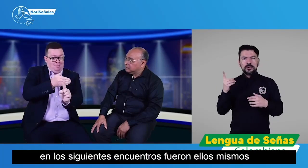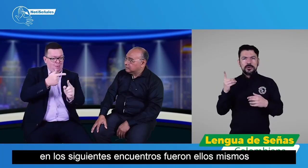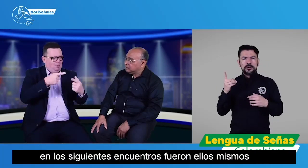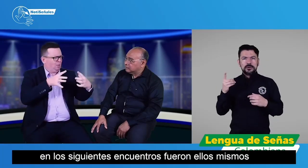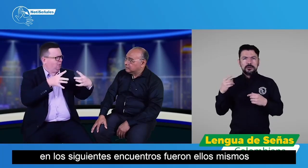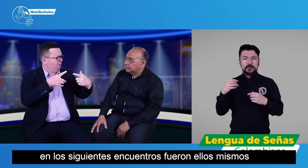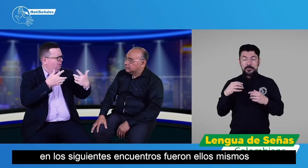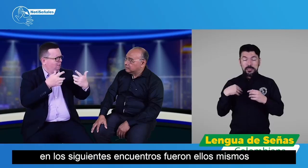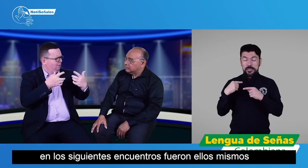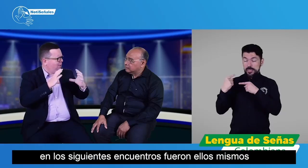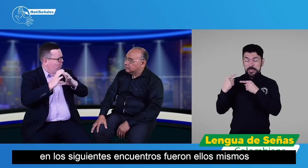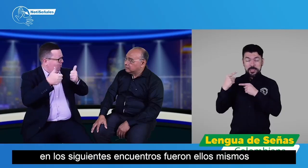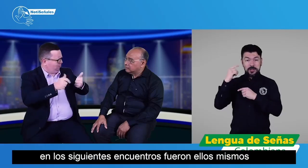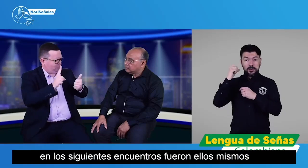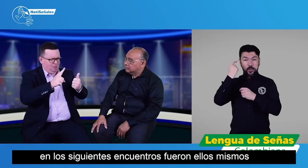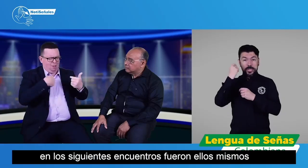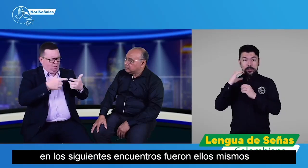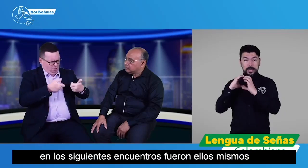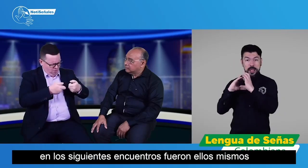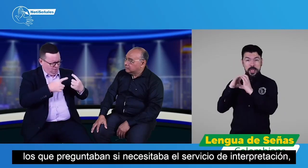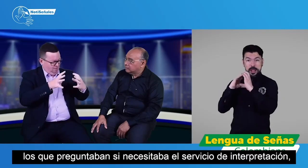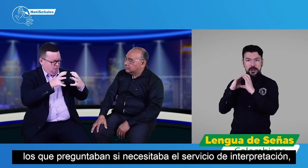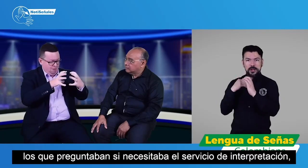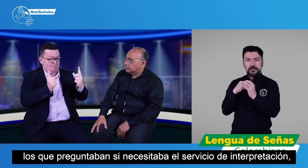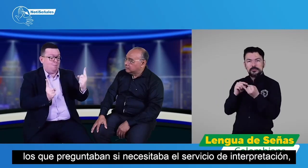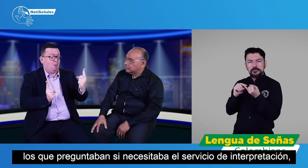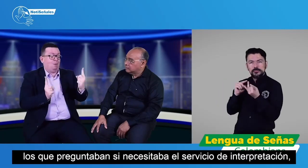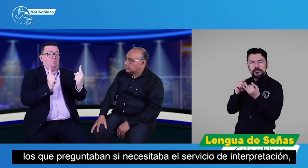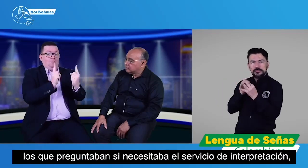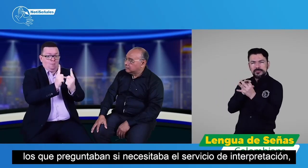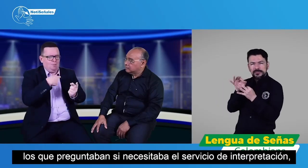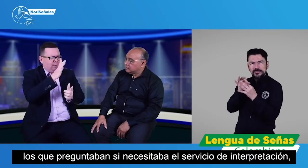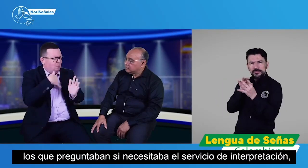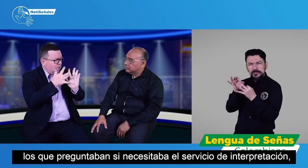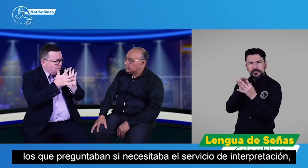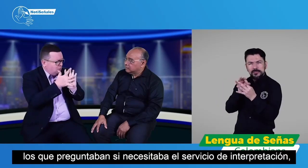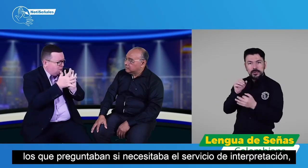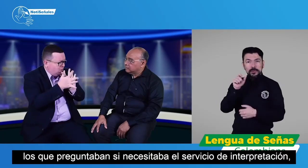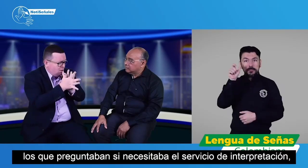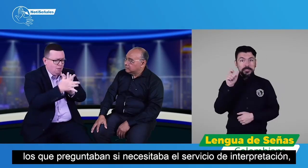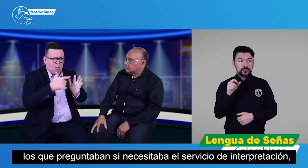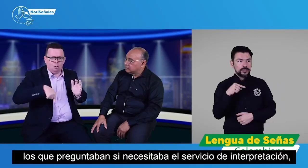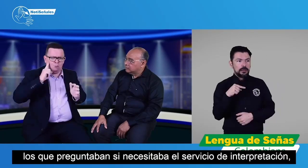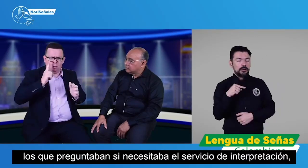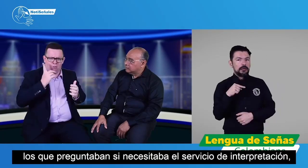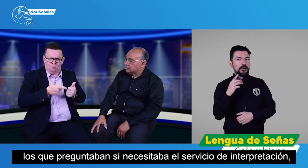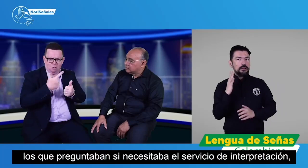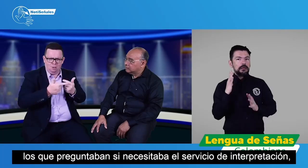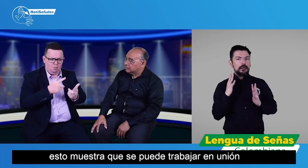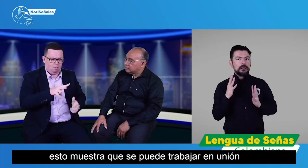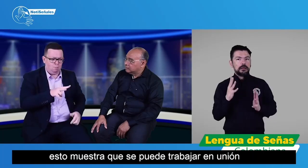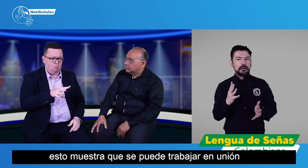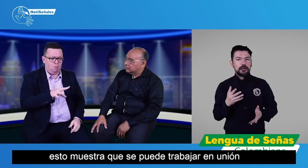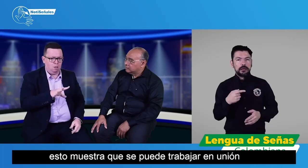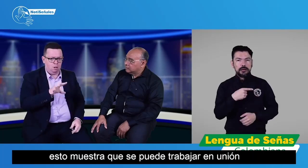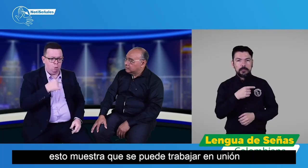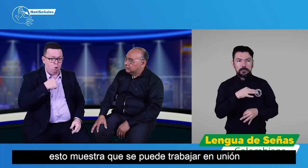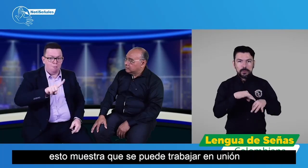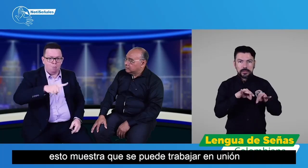encuentros fueron ellos mismos los que preguntaban si necesitaba el servicio de interpretación. Esto muestra que se puede trabajar